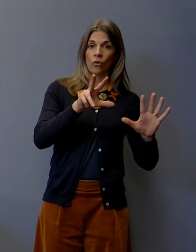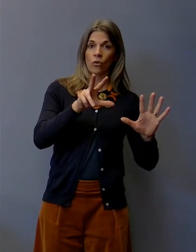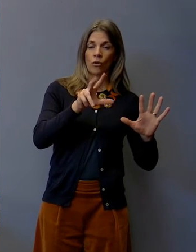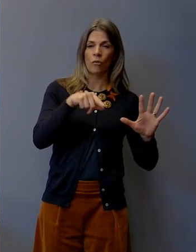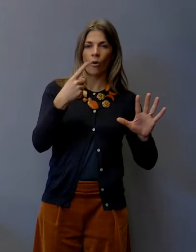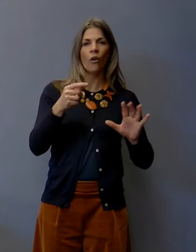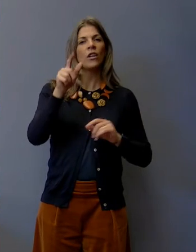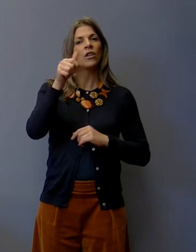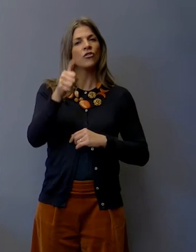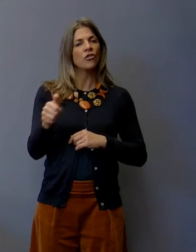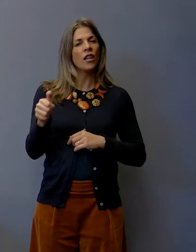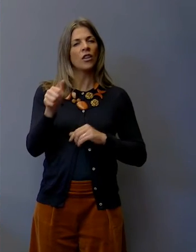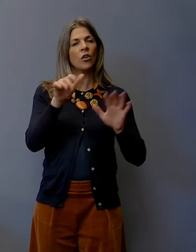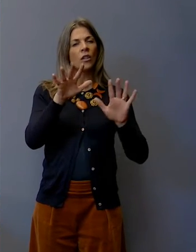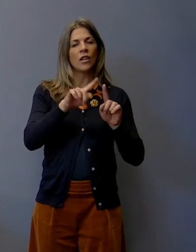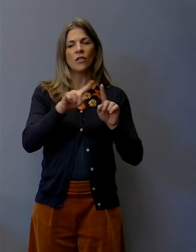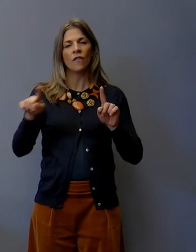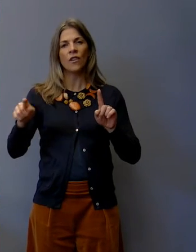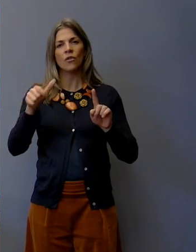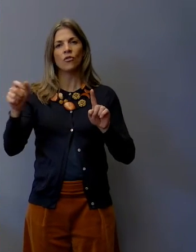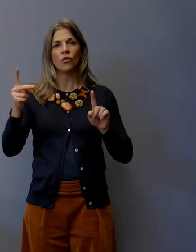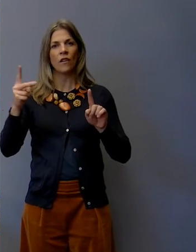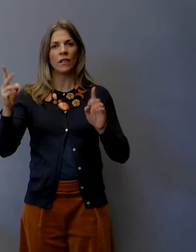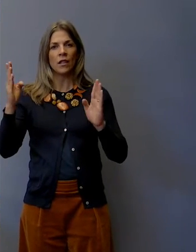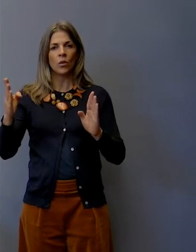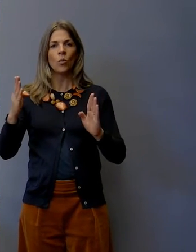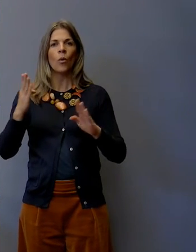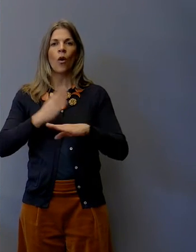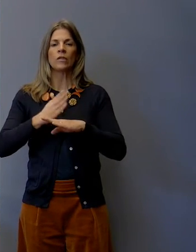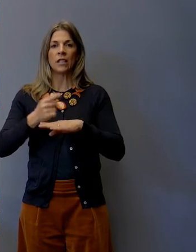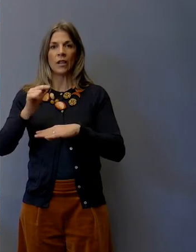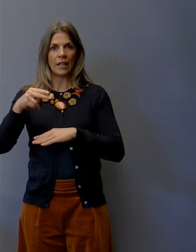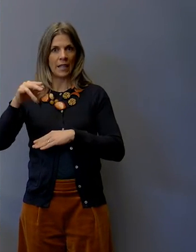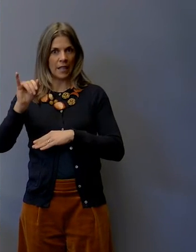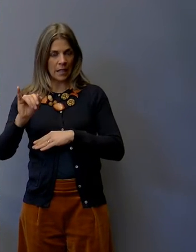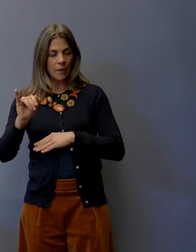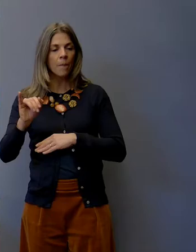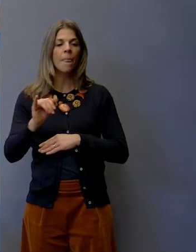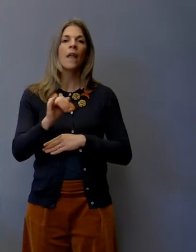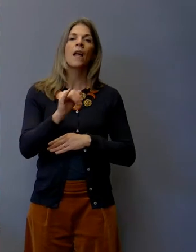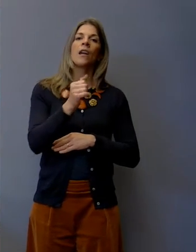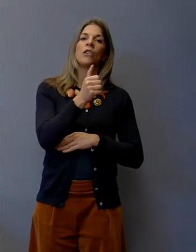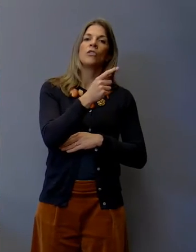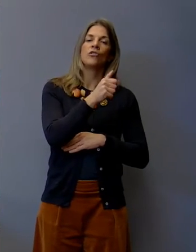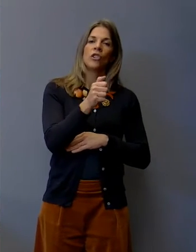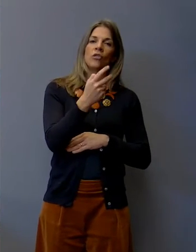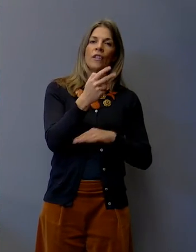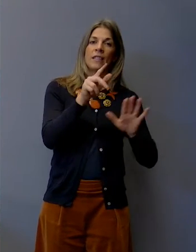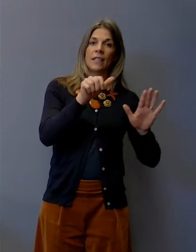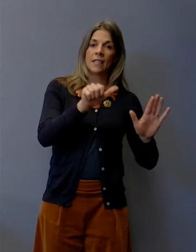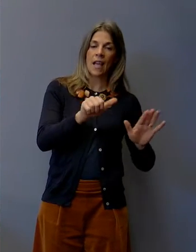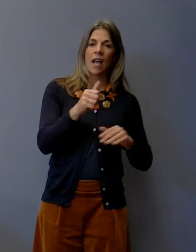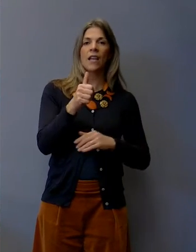110 a 122 della consigliera tini numeri da 126 a 128